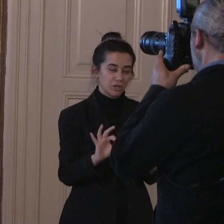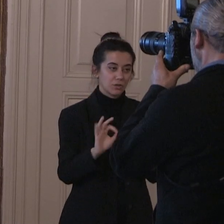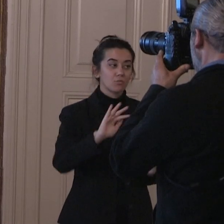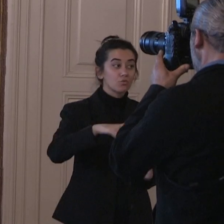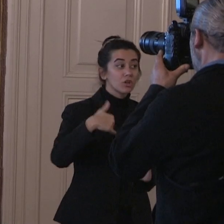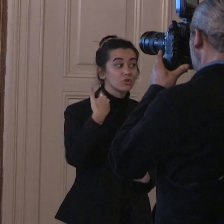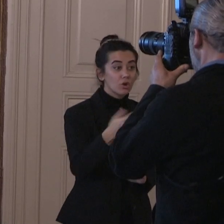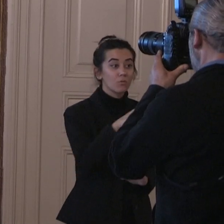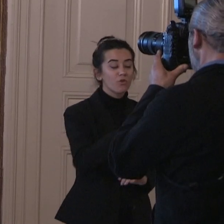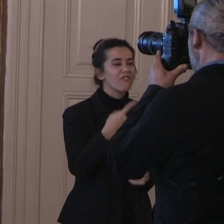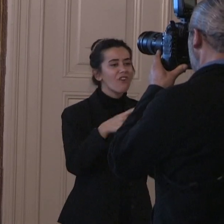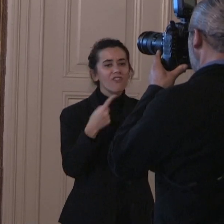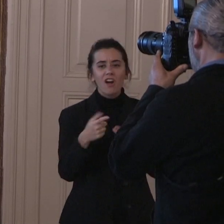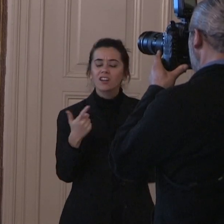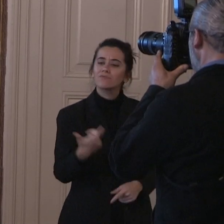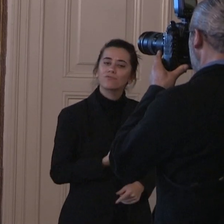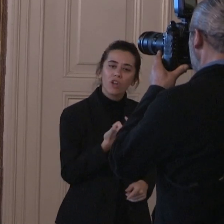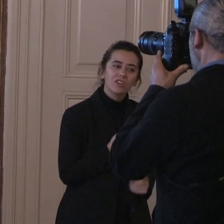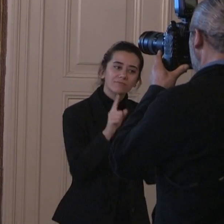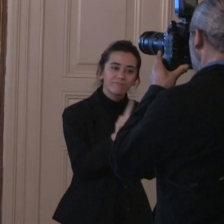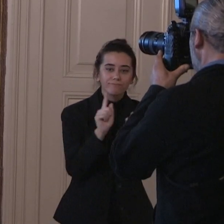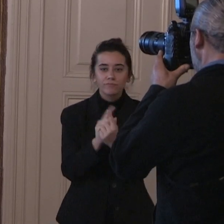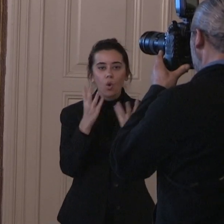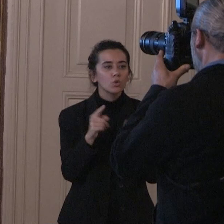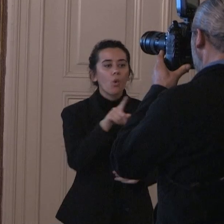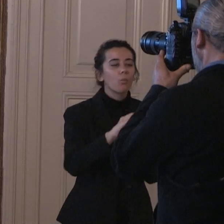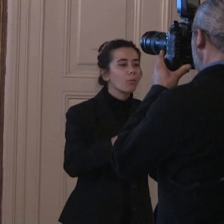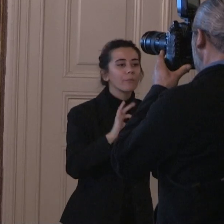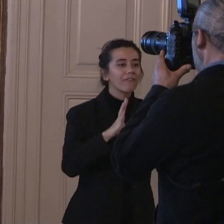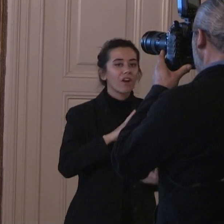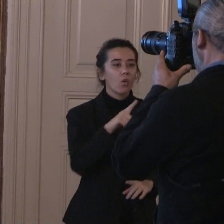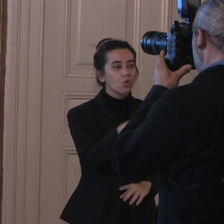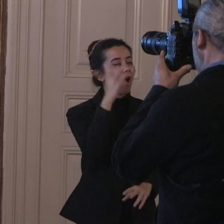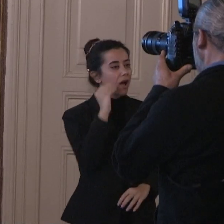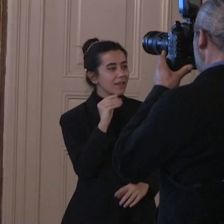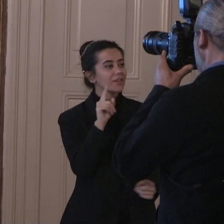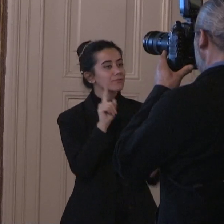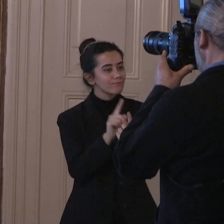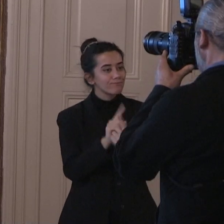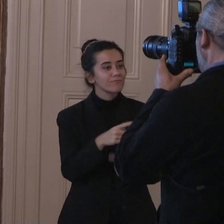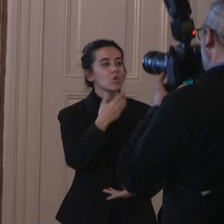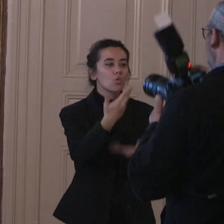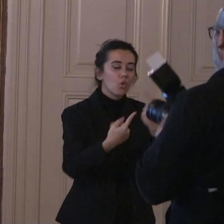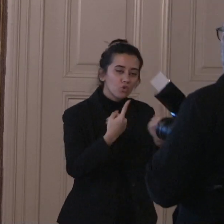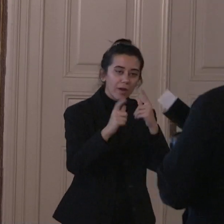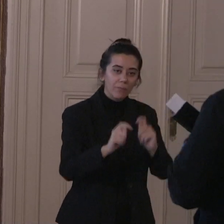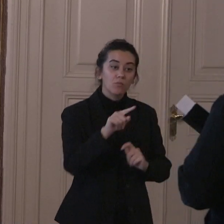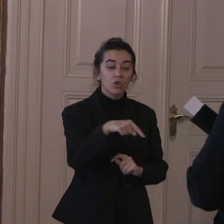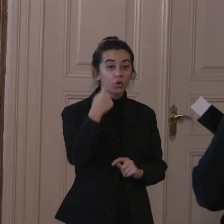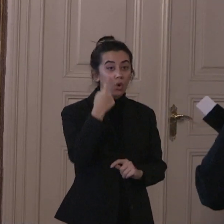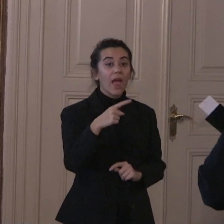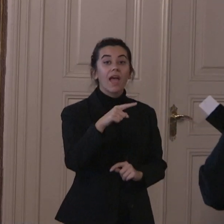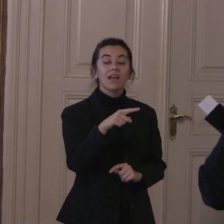onların sorunlarını dinleme imkanı oldu. Öğrenciler ile iletişim sürecimizin başlangıcı, sene başında YÖK tarafından